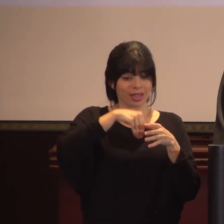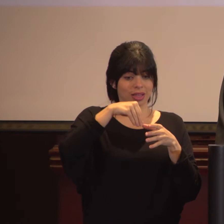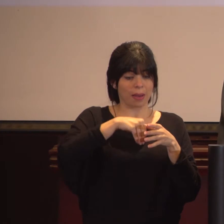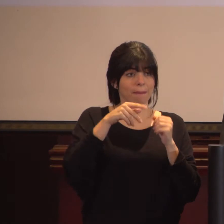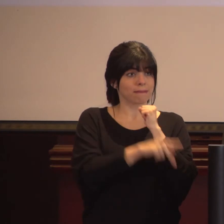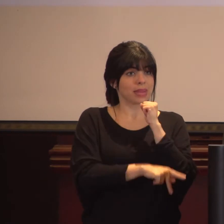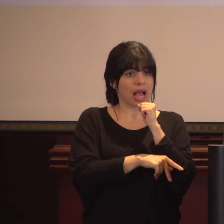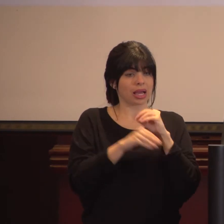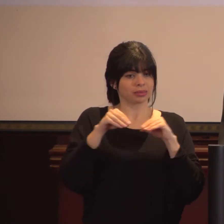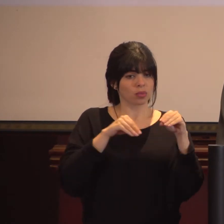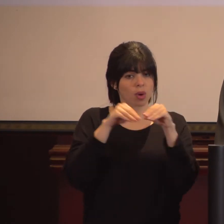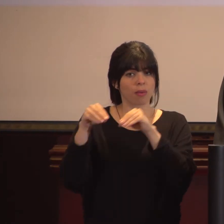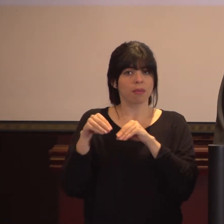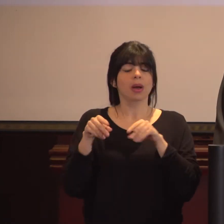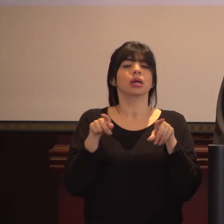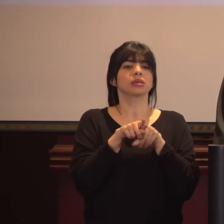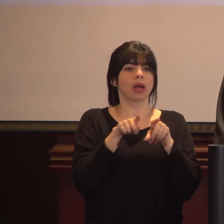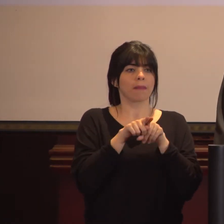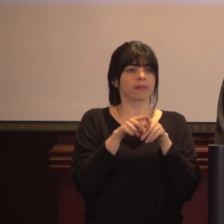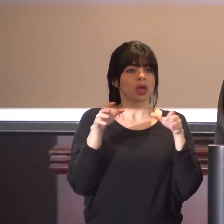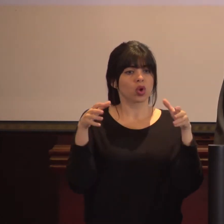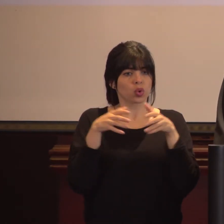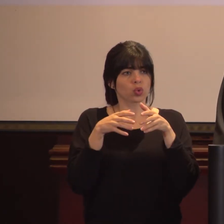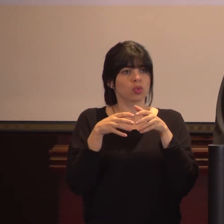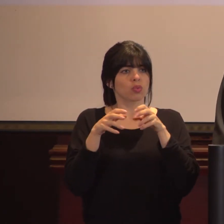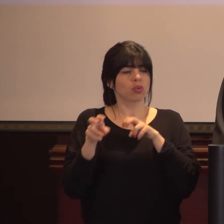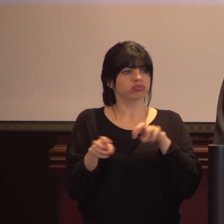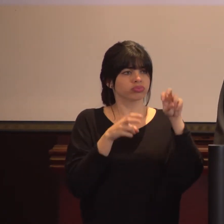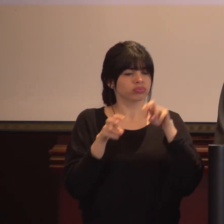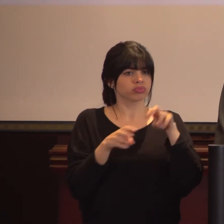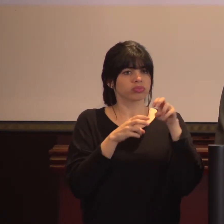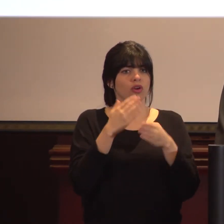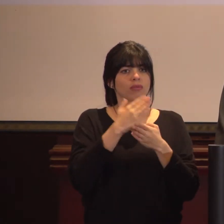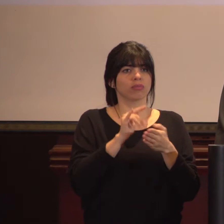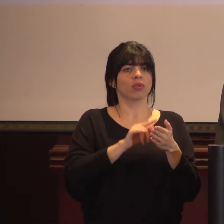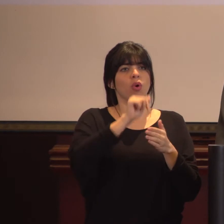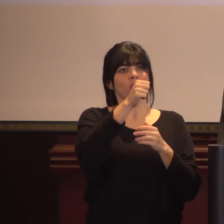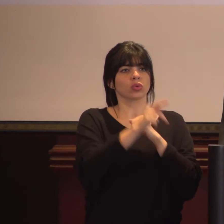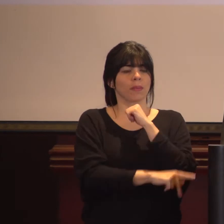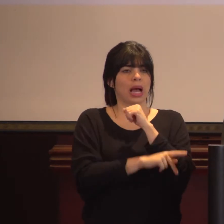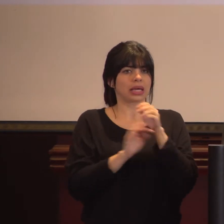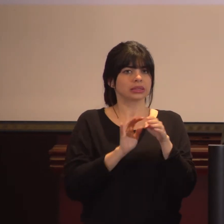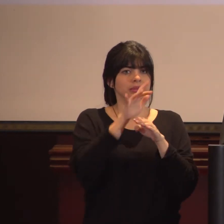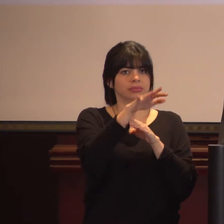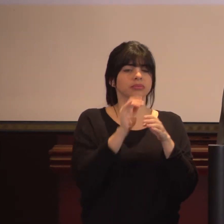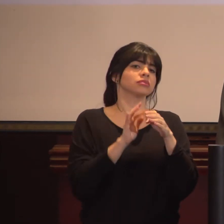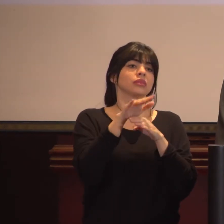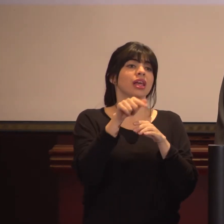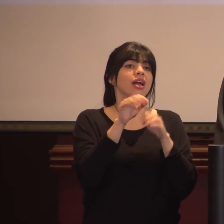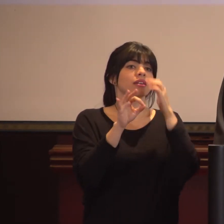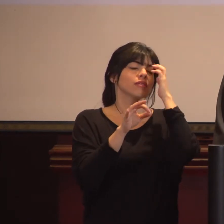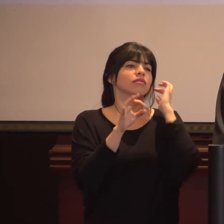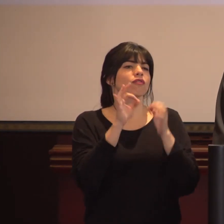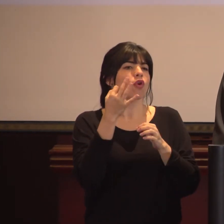de los países como a través de flujos transfronterizos se trata de formas de desplazamiento